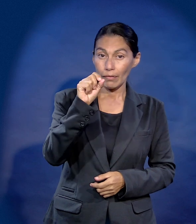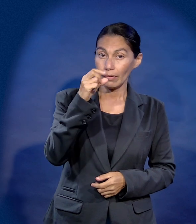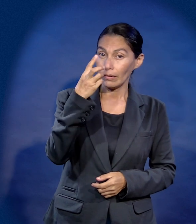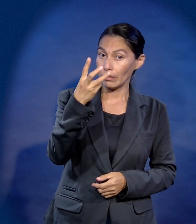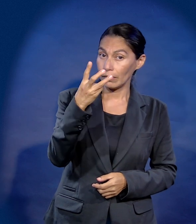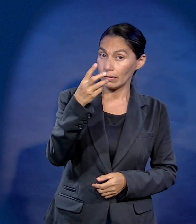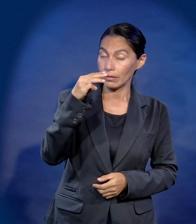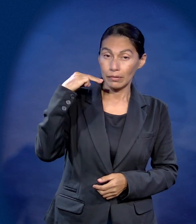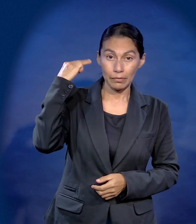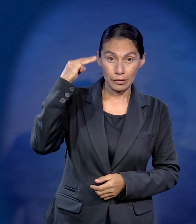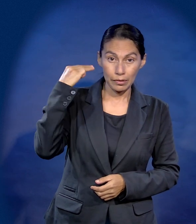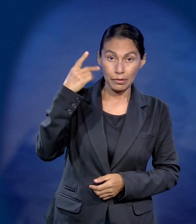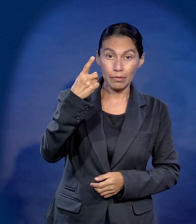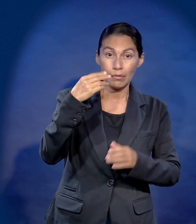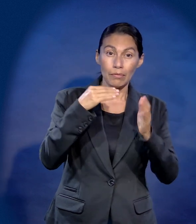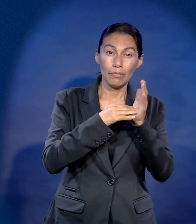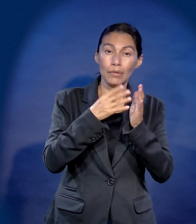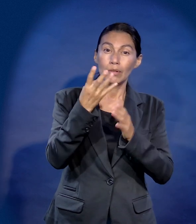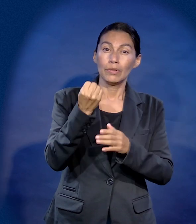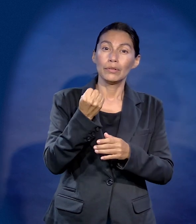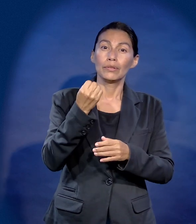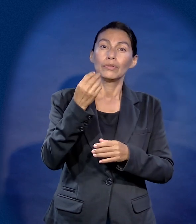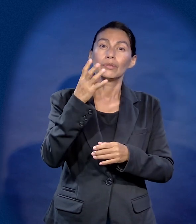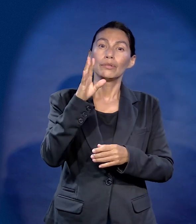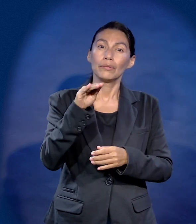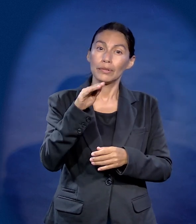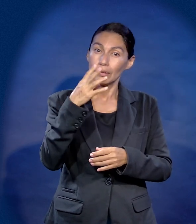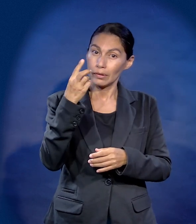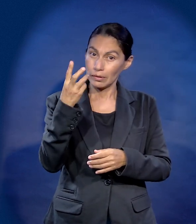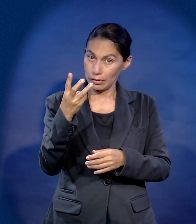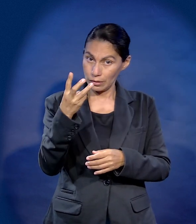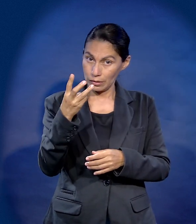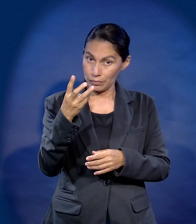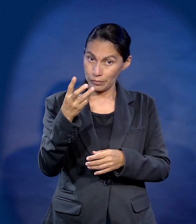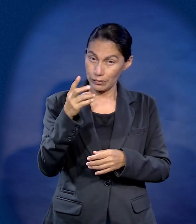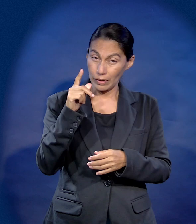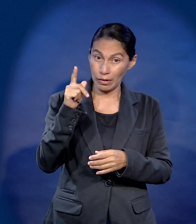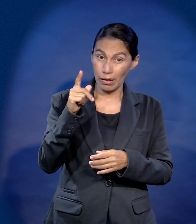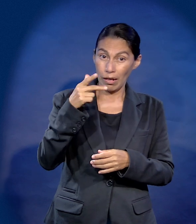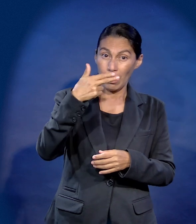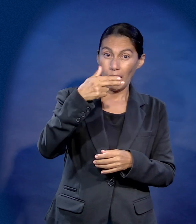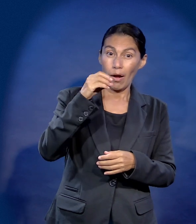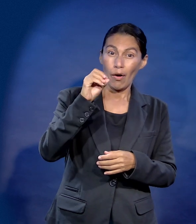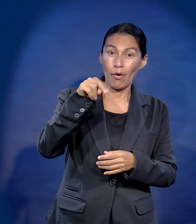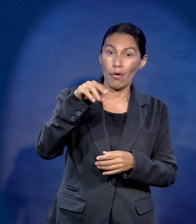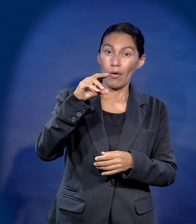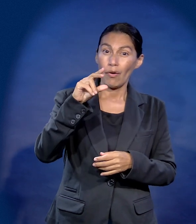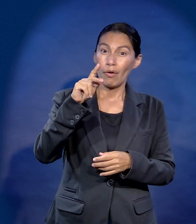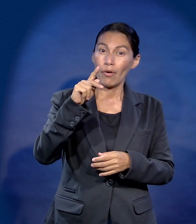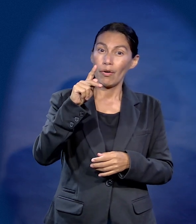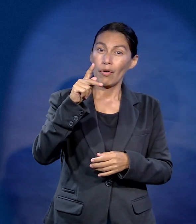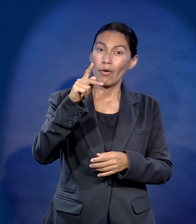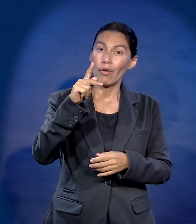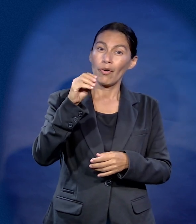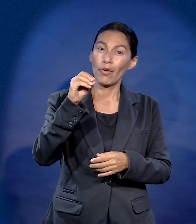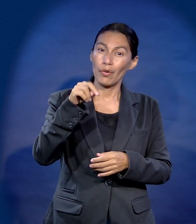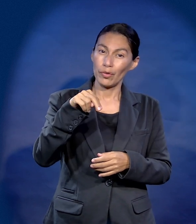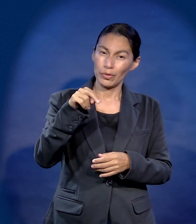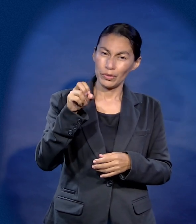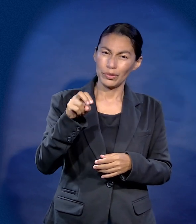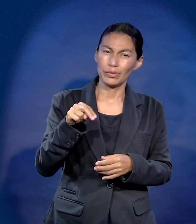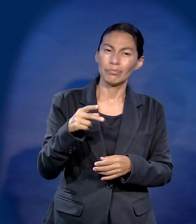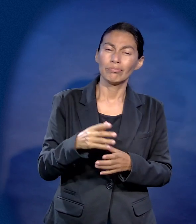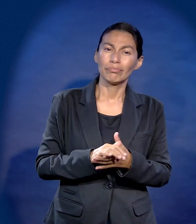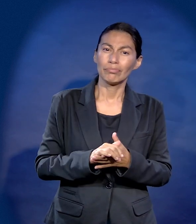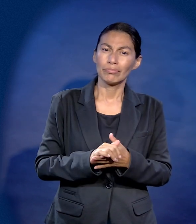Es el 23 de marzo de 1993 en el Aeropuerto Internacional de Kai Tai en Hong Kong. La pista se está abriendo